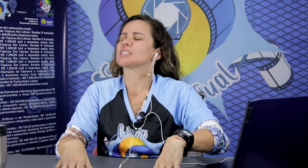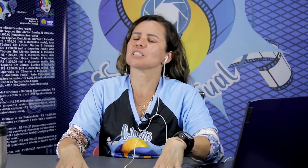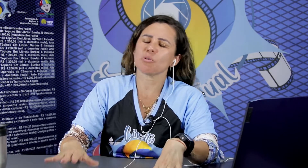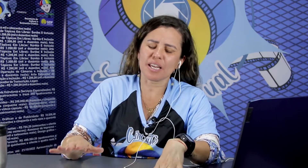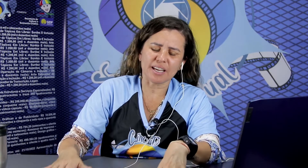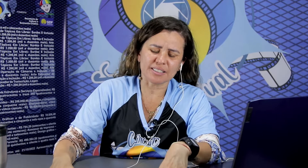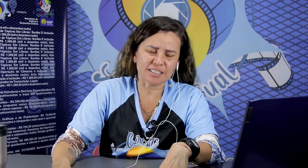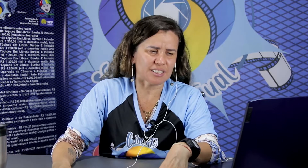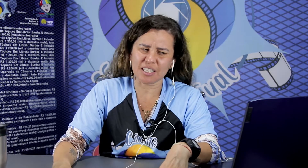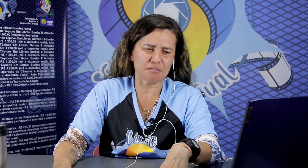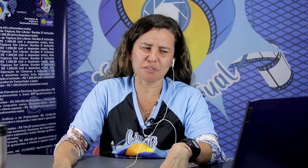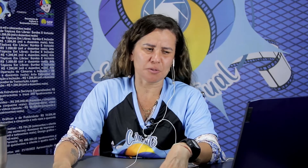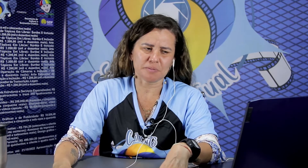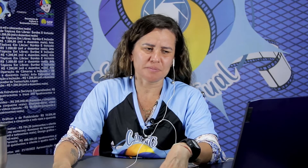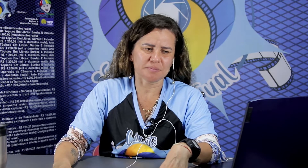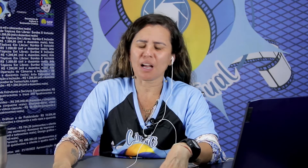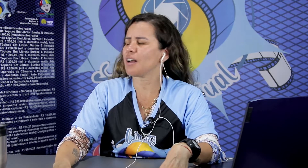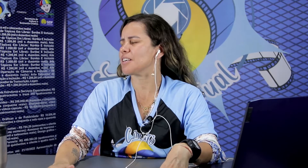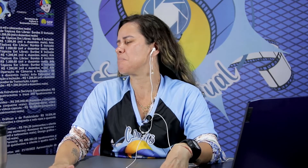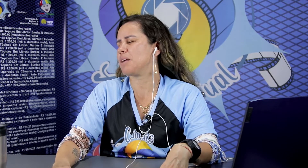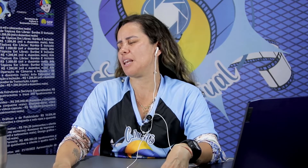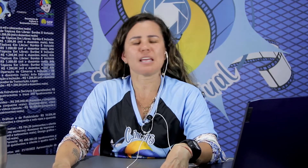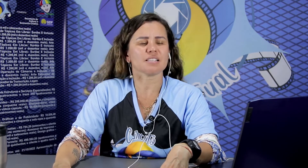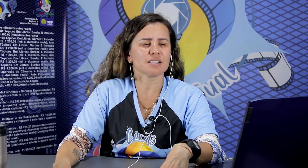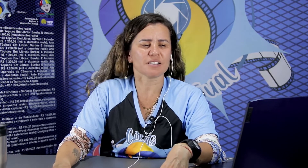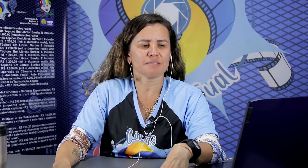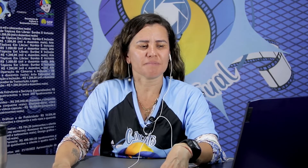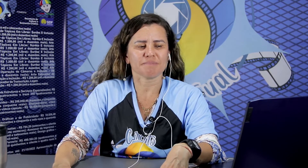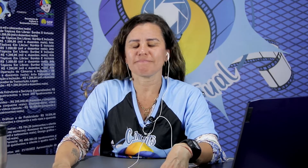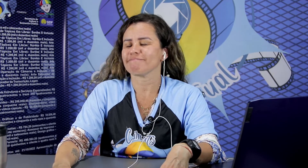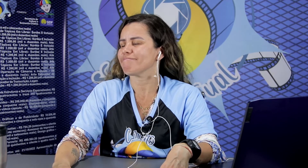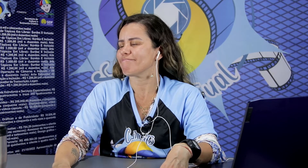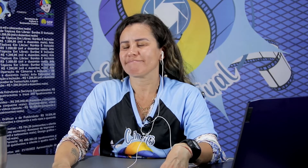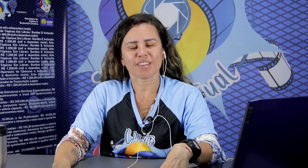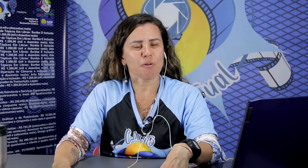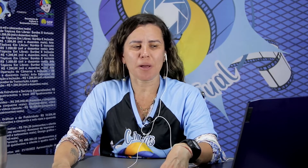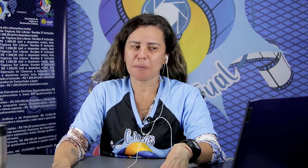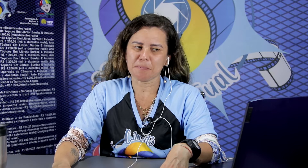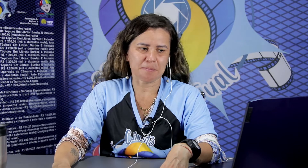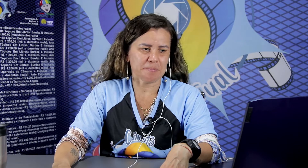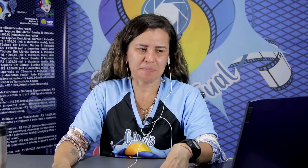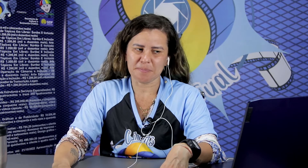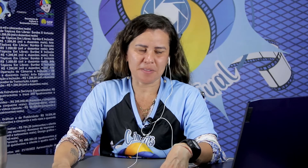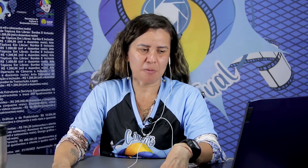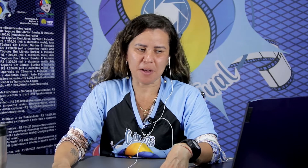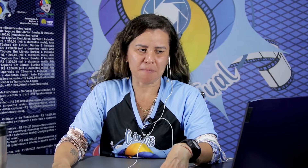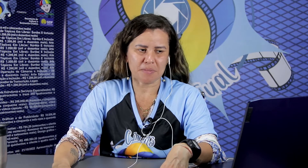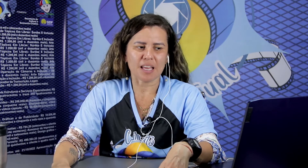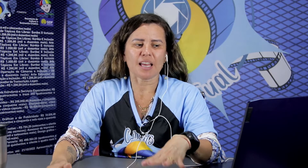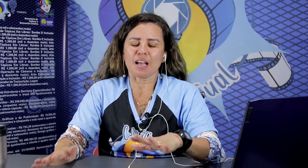o Enem é acessível. Ai, que beleza. Não é. Não é. Quando